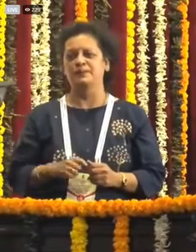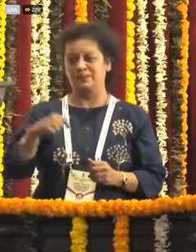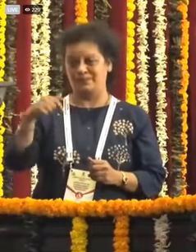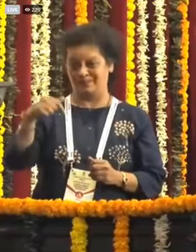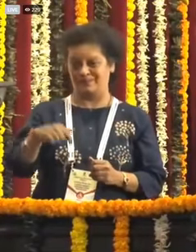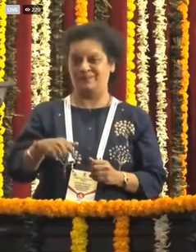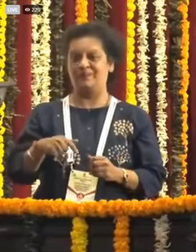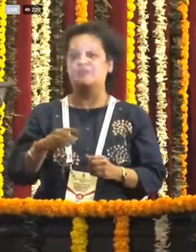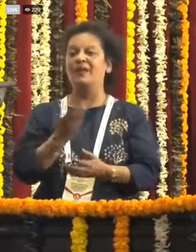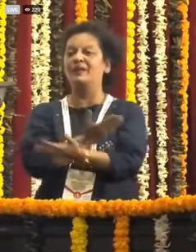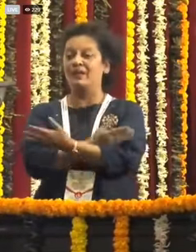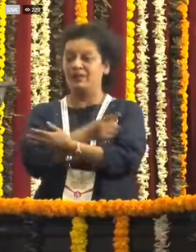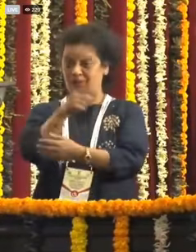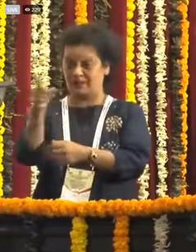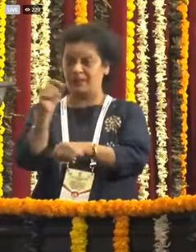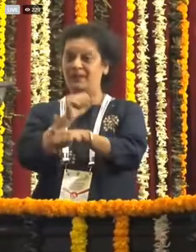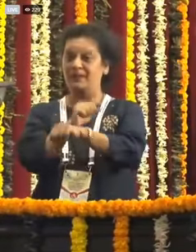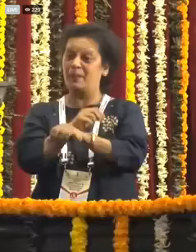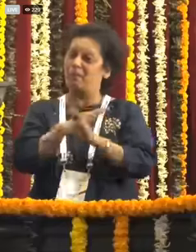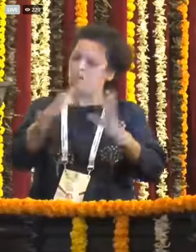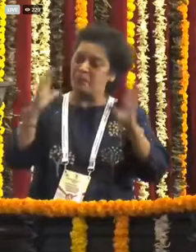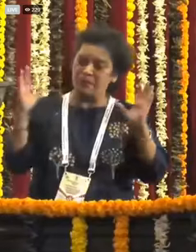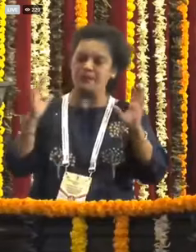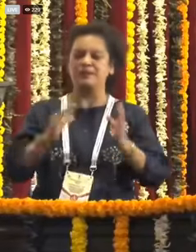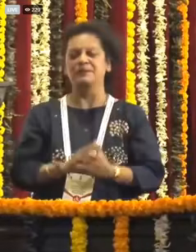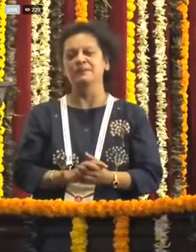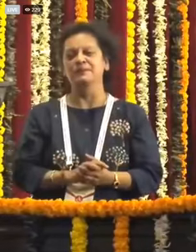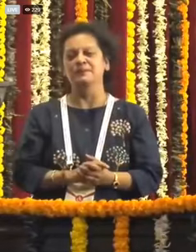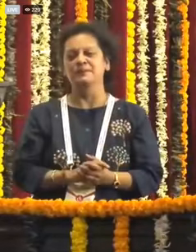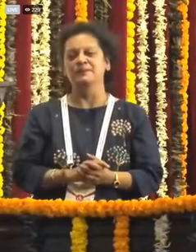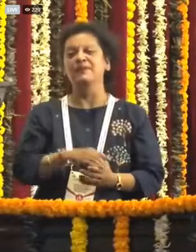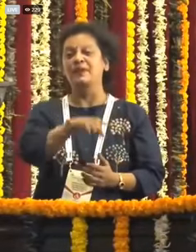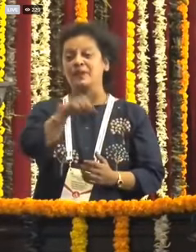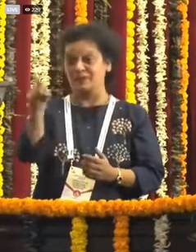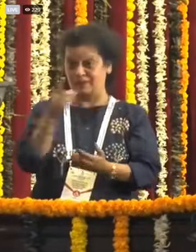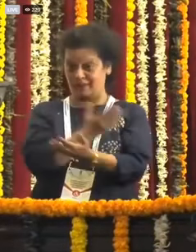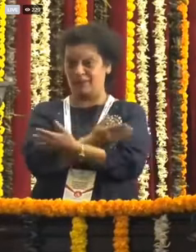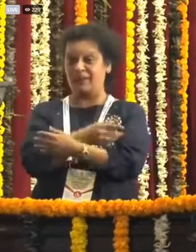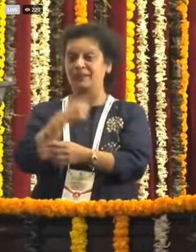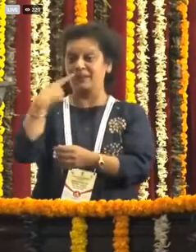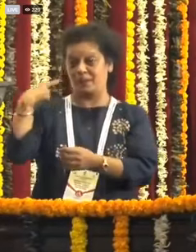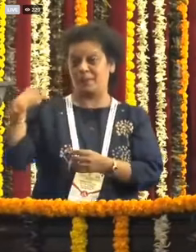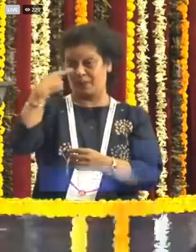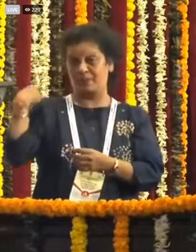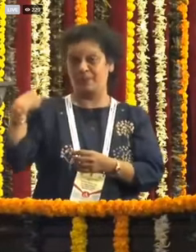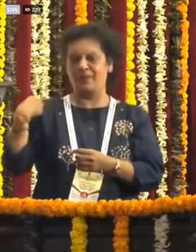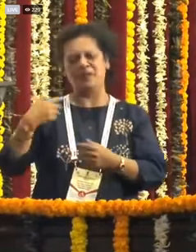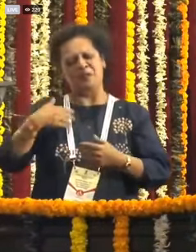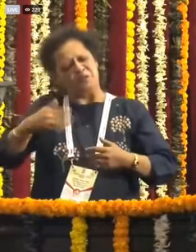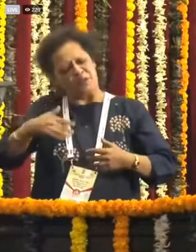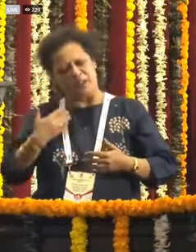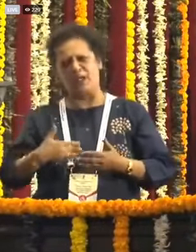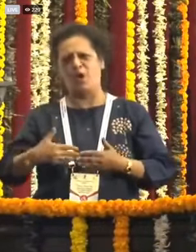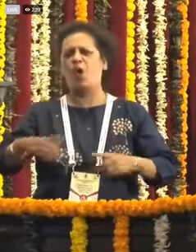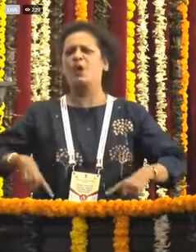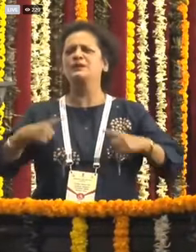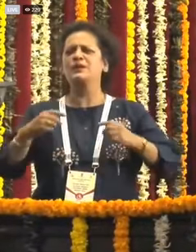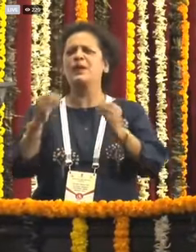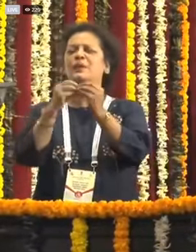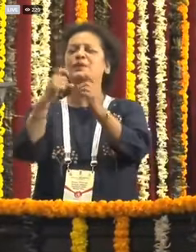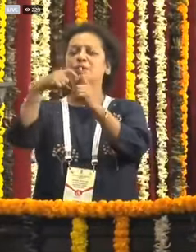या दिव्यांगांसाठी काम केलं आणि या दिव्यांग बांधव भगिनींसाठी वाहून घेतलं ते बच्चू